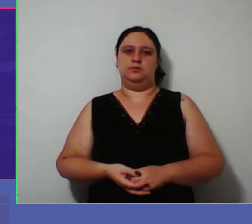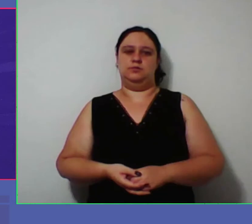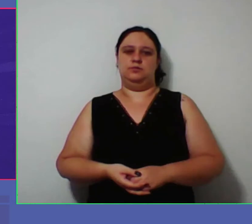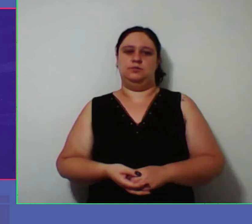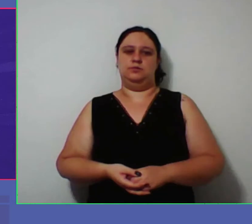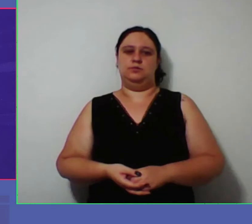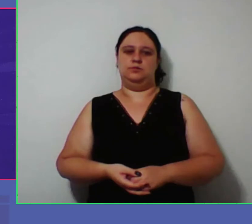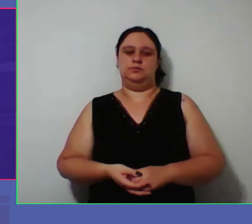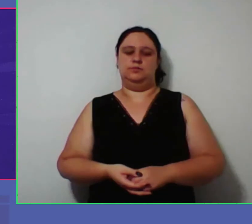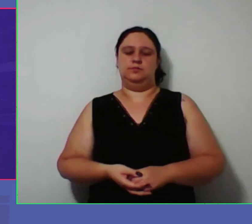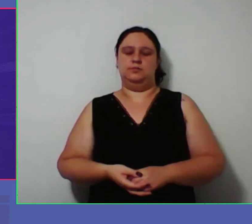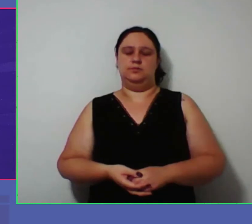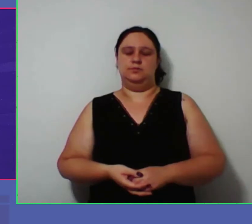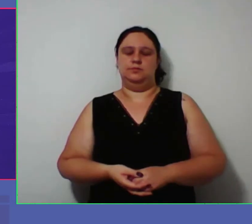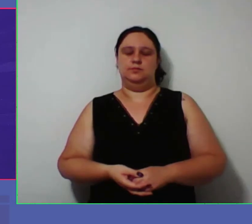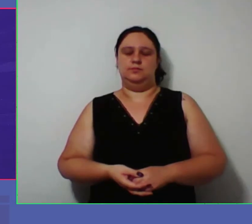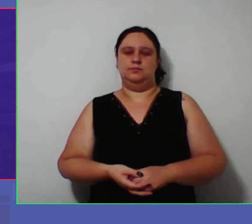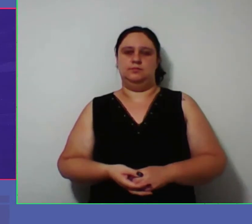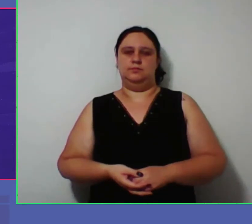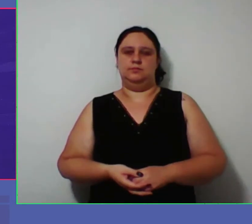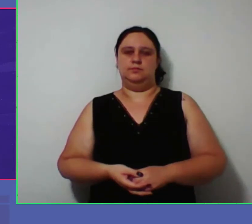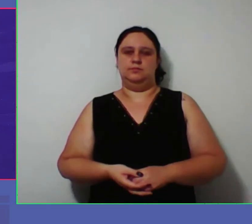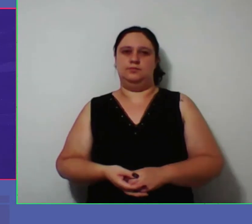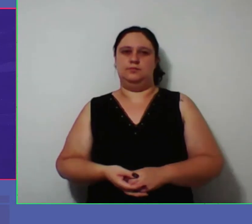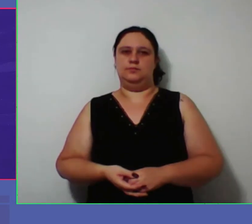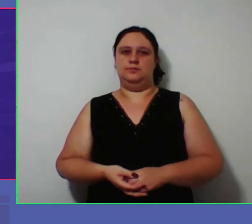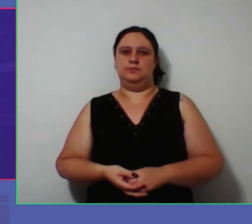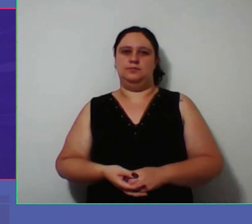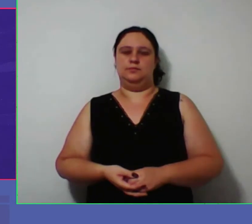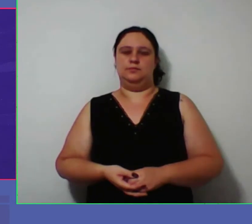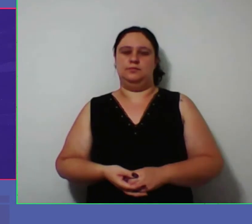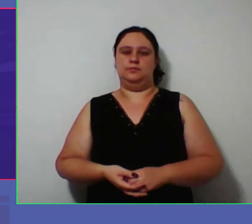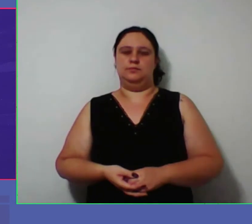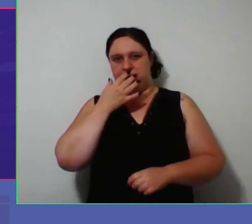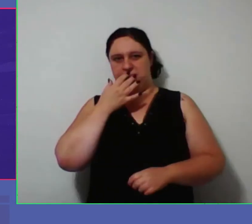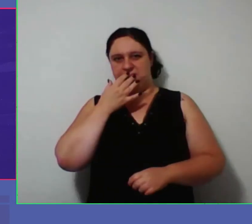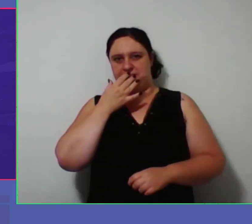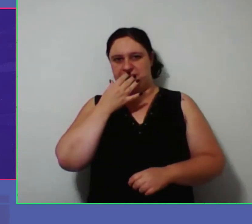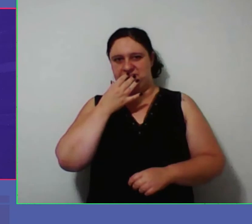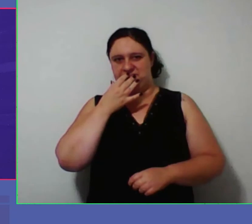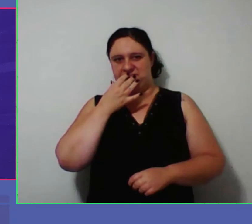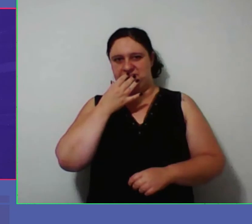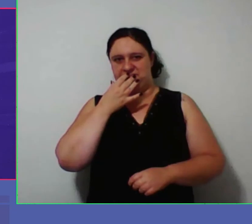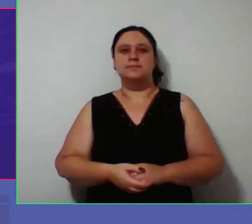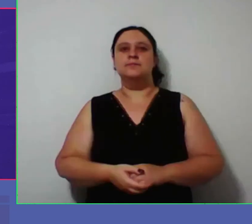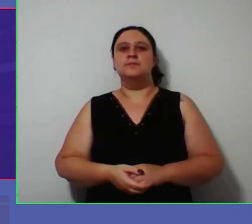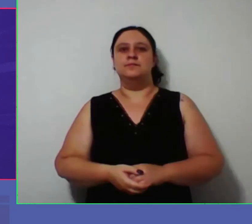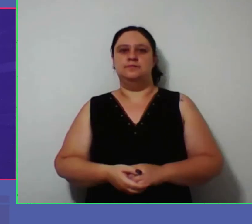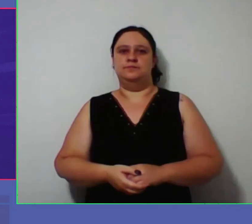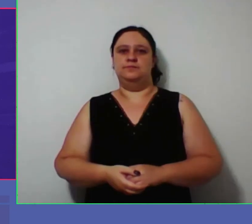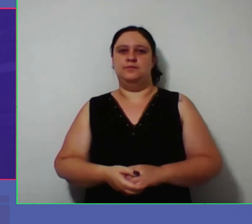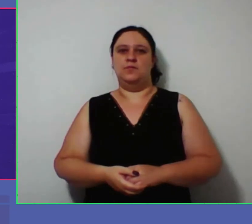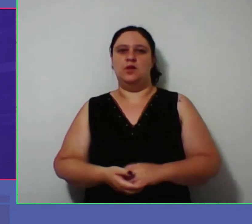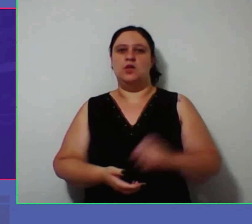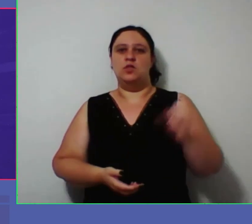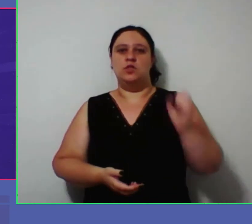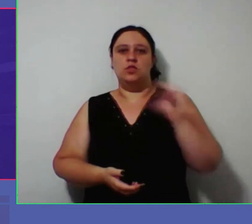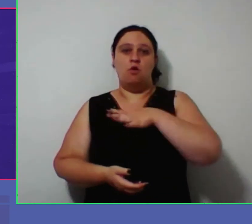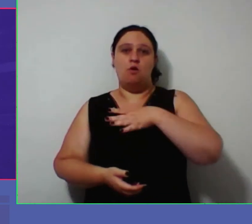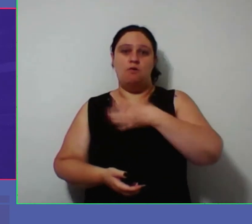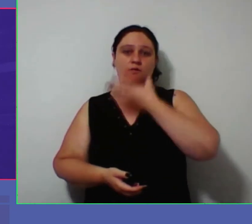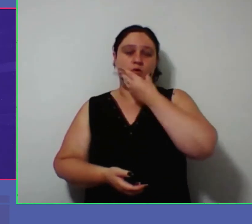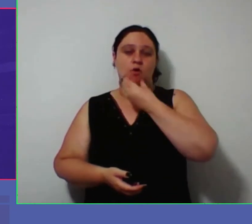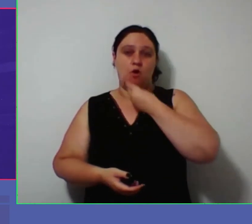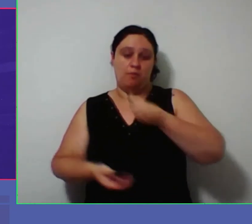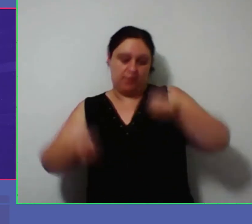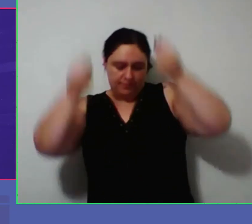Versículo 10. E vos revestistes do novo homem, que se refaz para